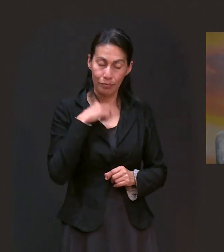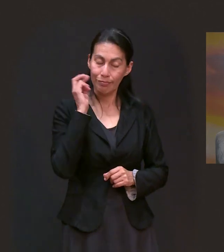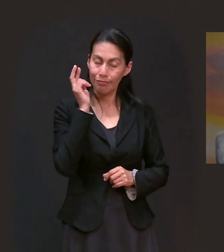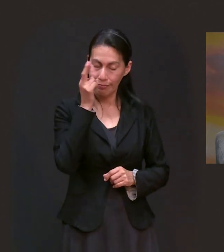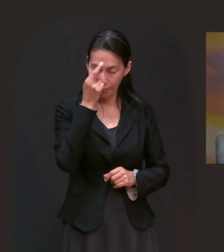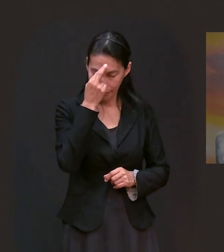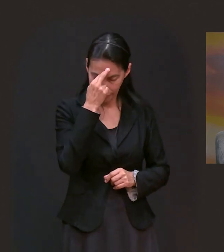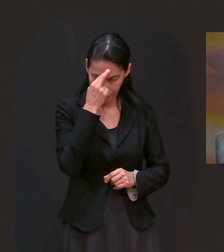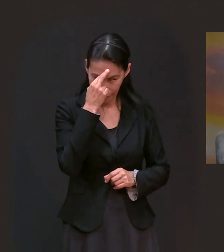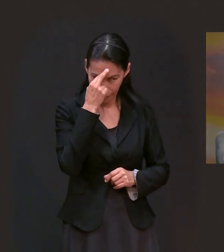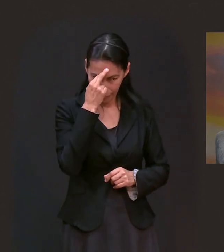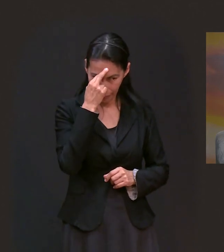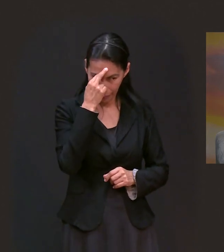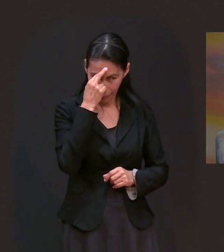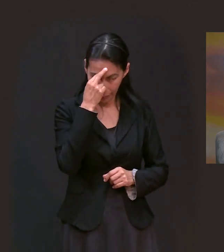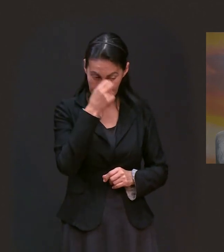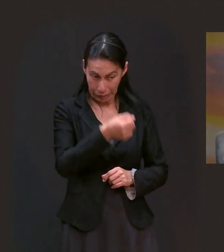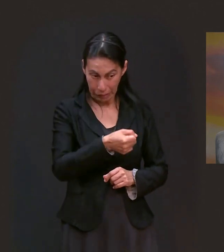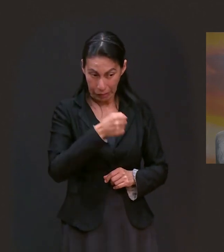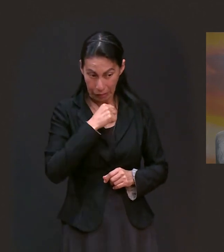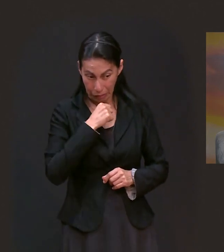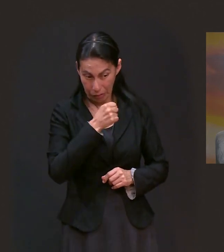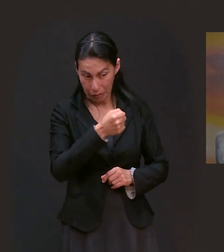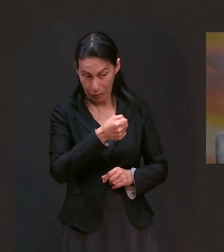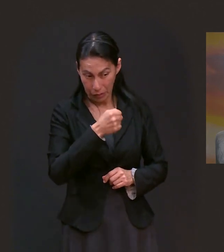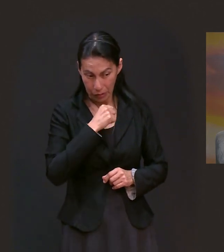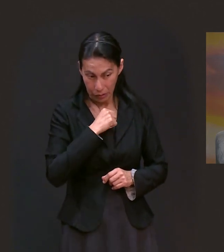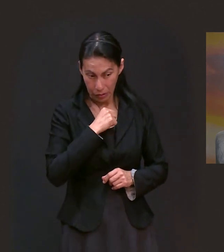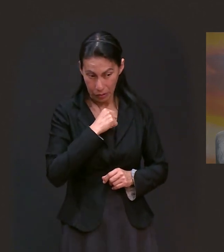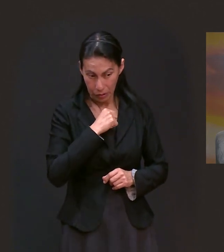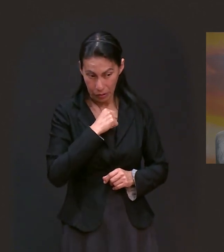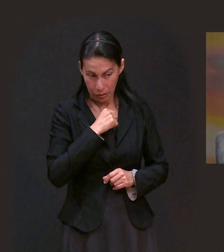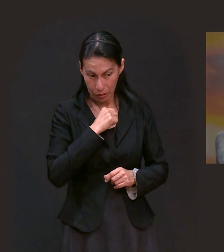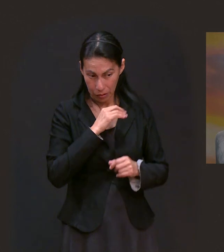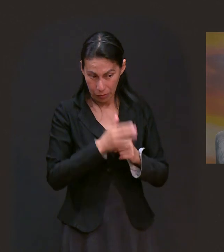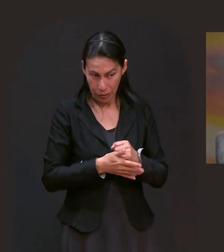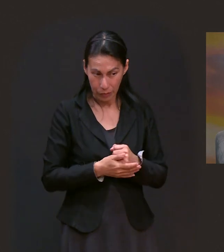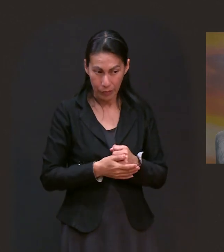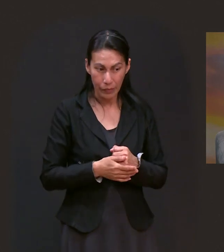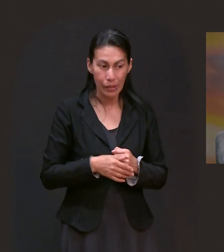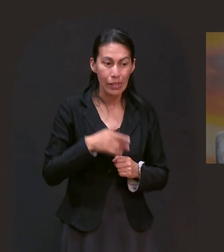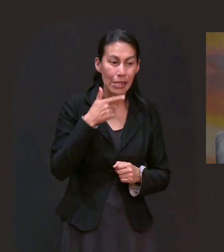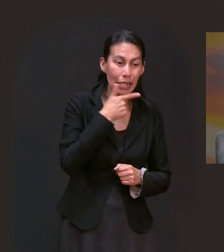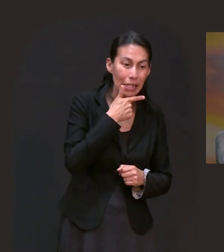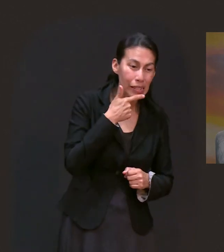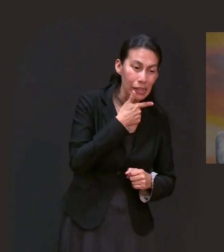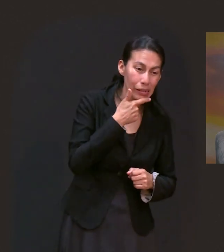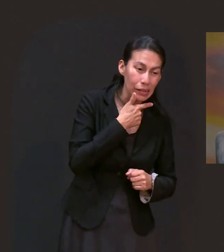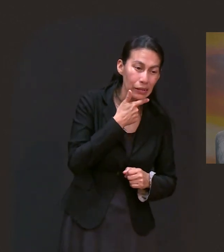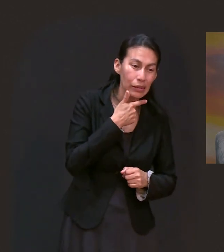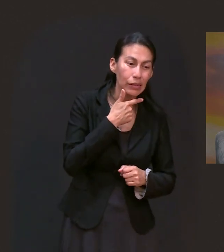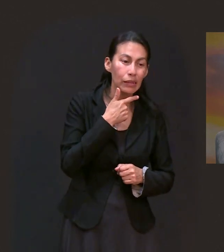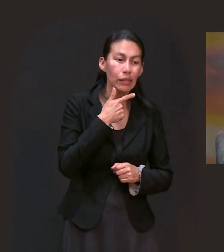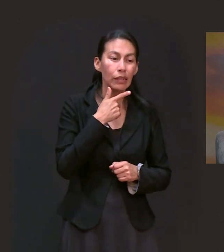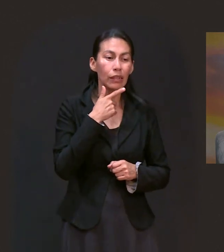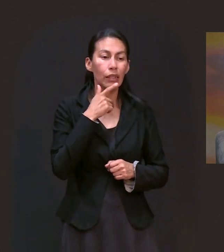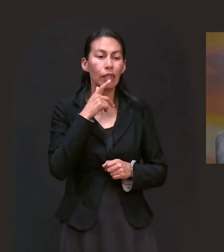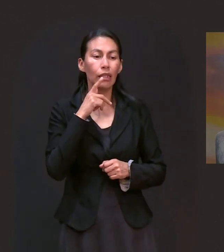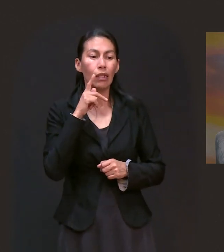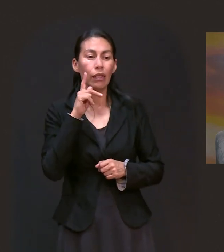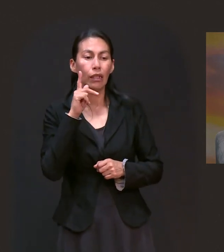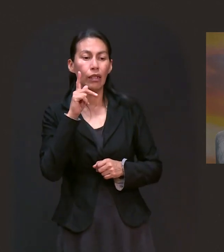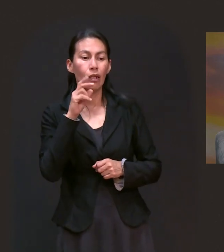y hasta ahora recuerdo cuando terminó la entrevista porque me entrevistaron inglés portugués